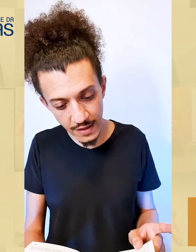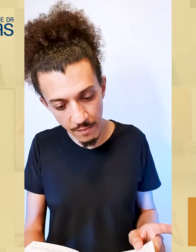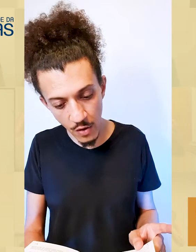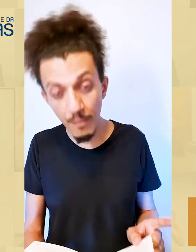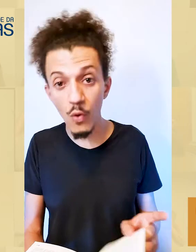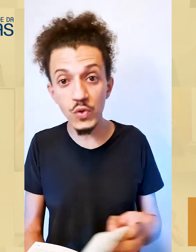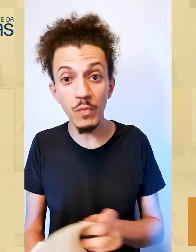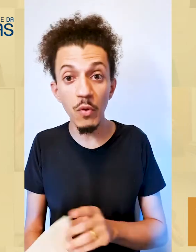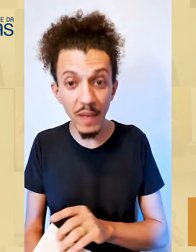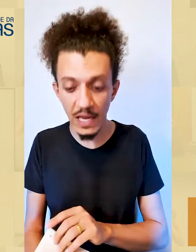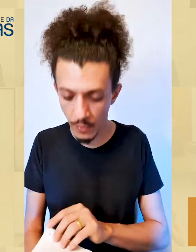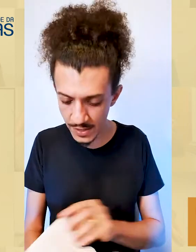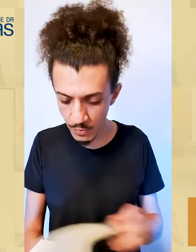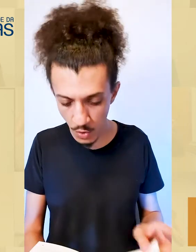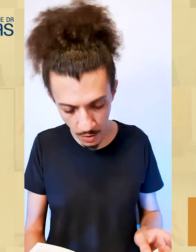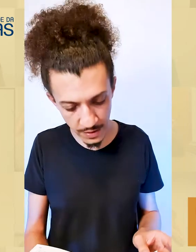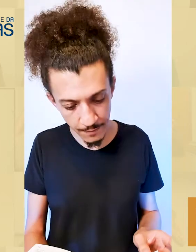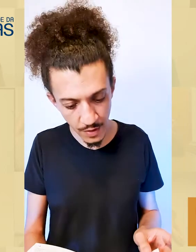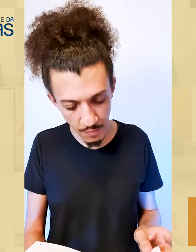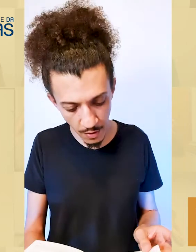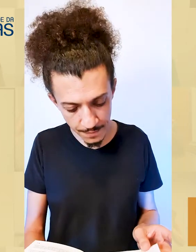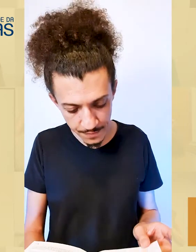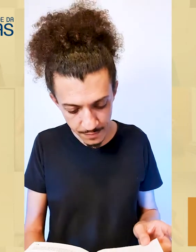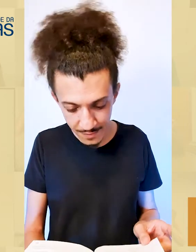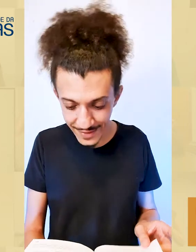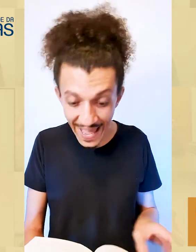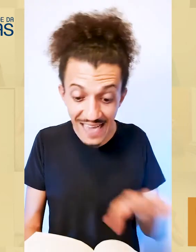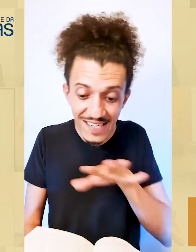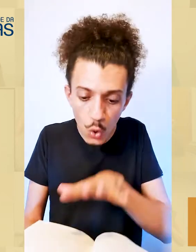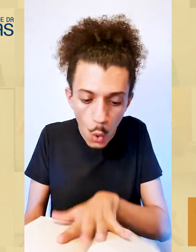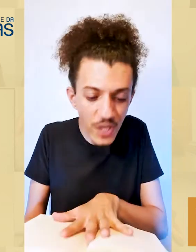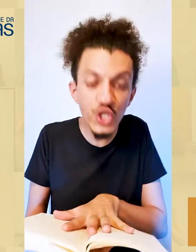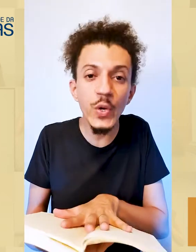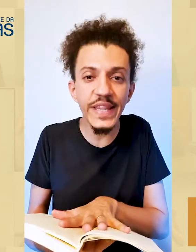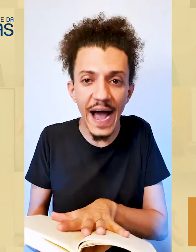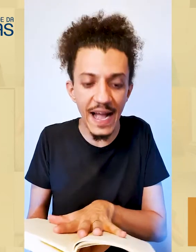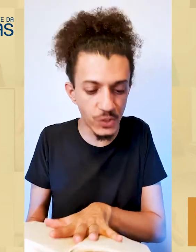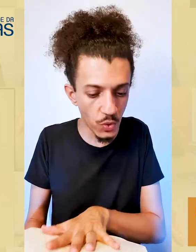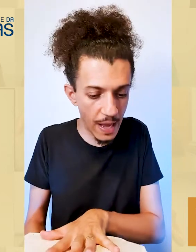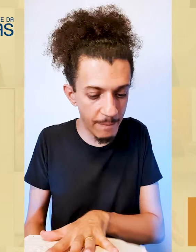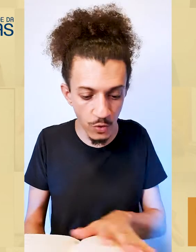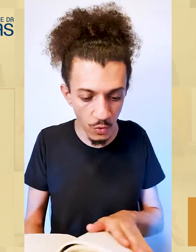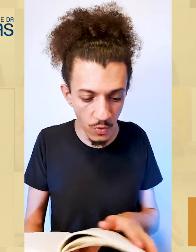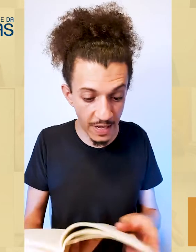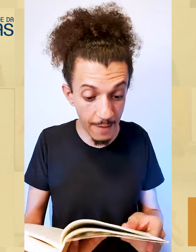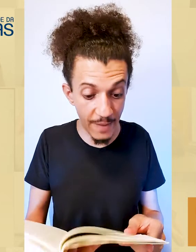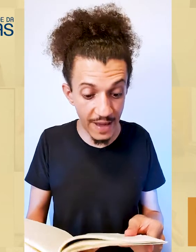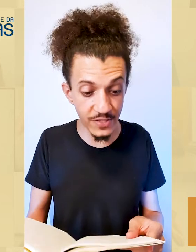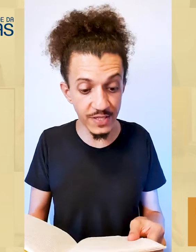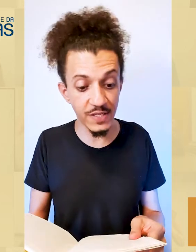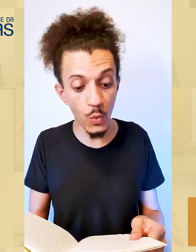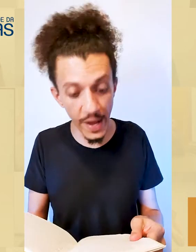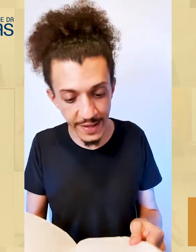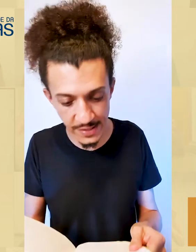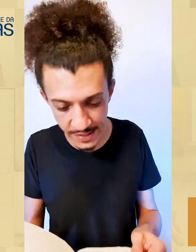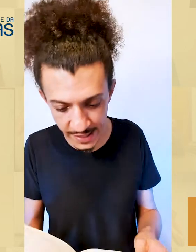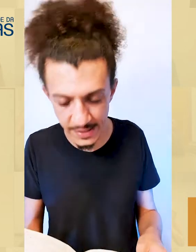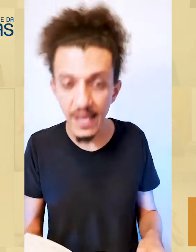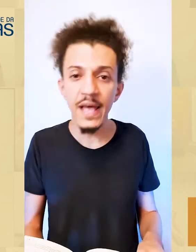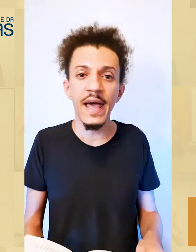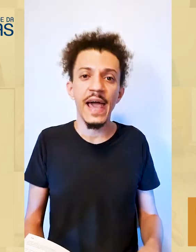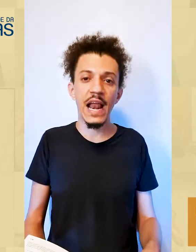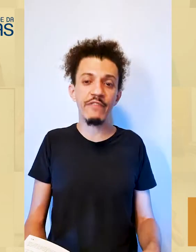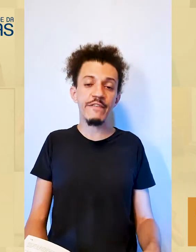falei também um pouco sobre o bilinguismo ontem. Bom, essa continuidade do capítulo 1, lá na página